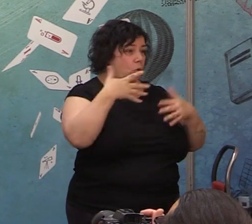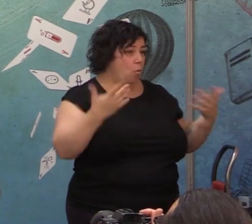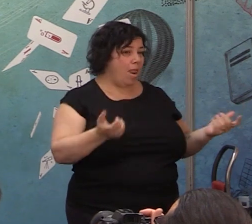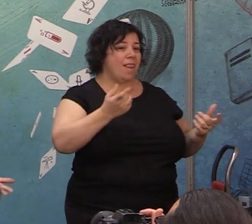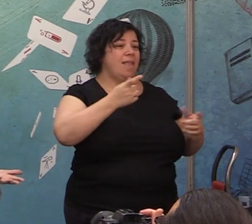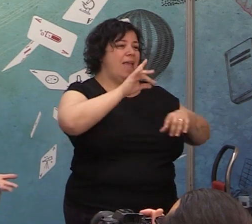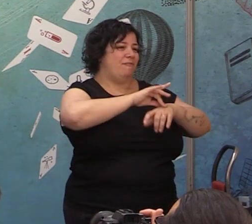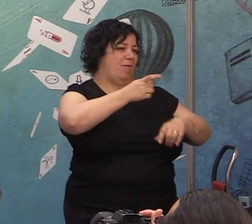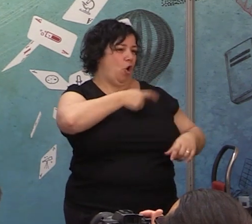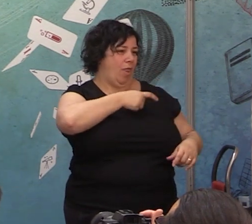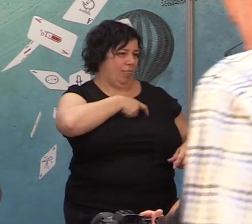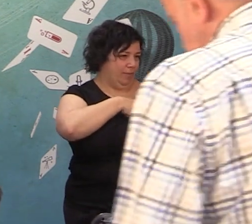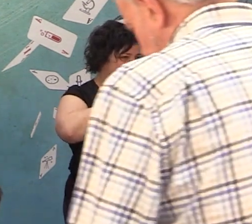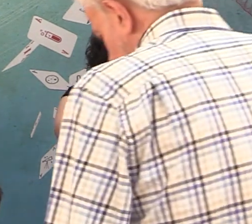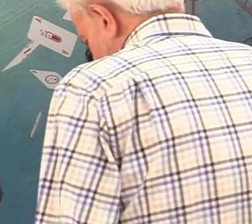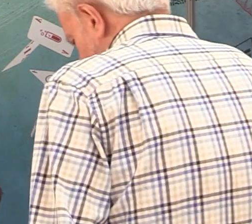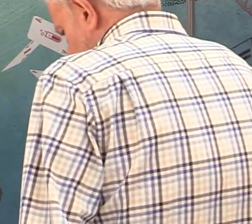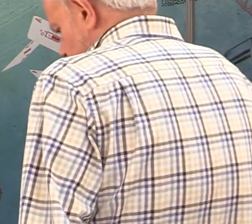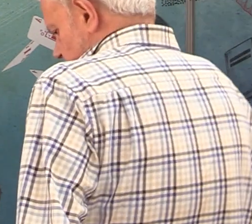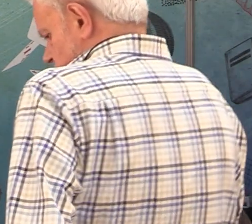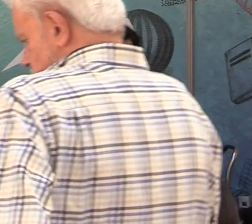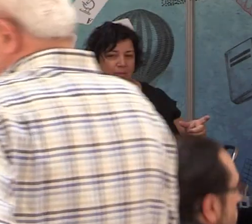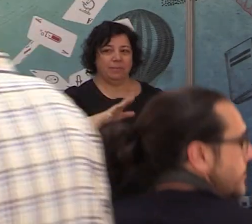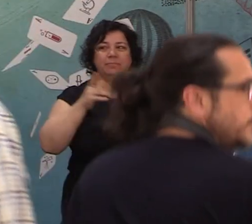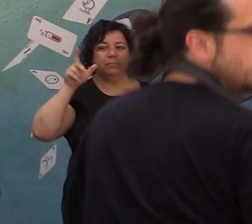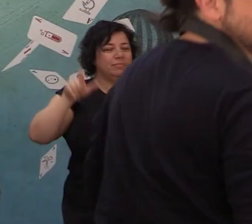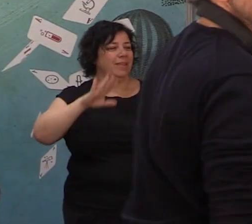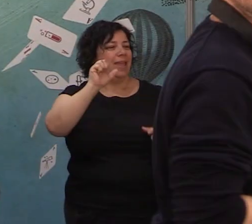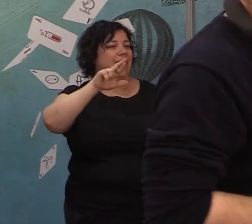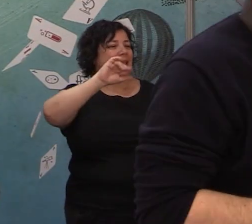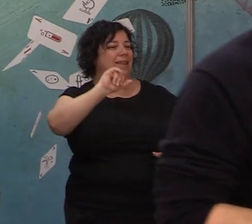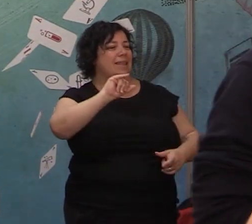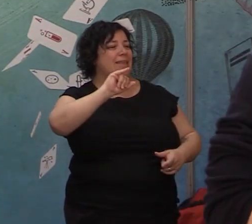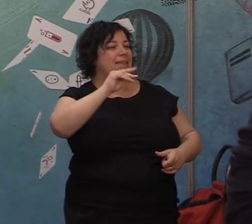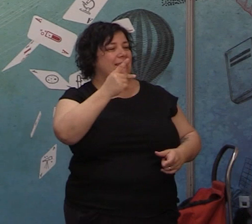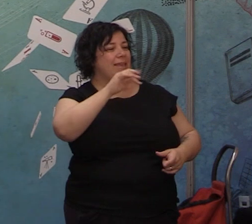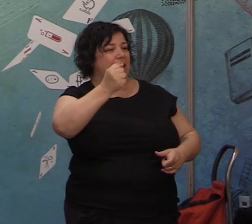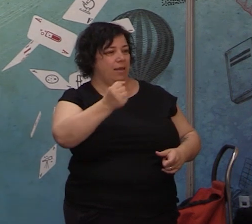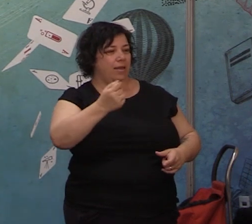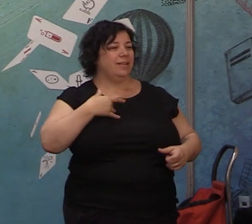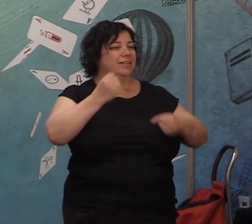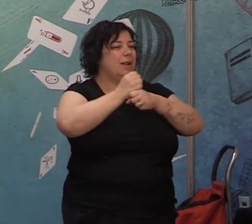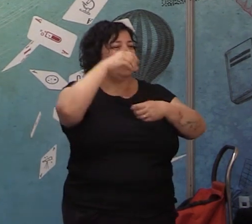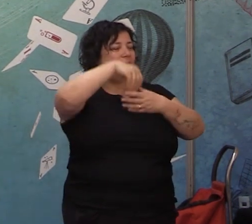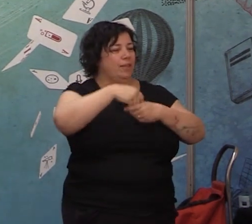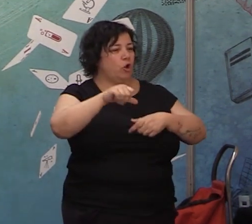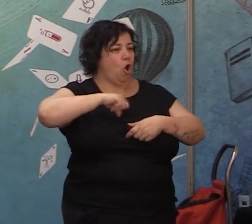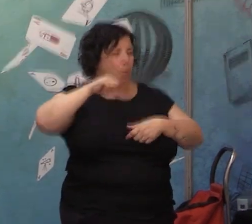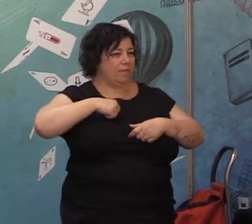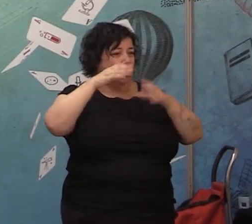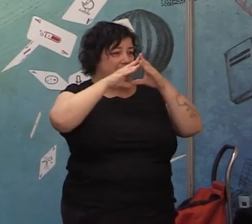enfermedades del corazón. Bueno, ella es Erika López, es cardióloga en el Hospital